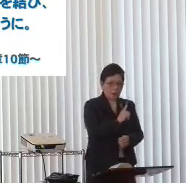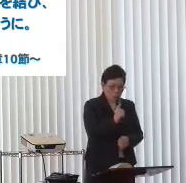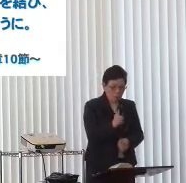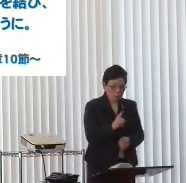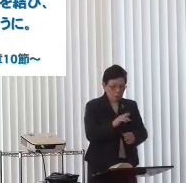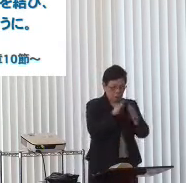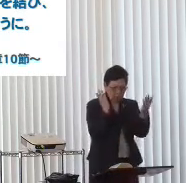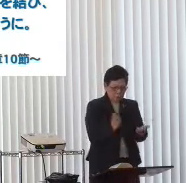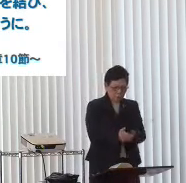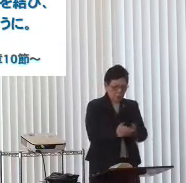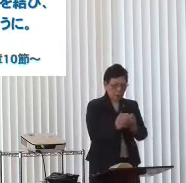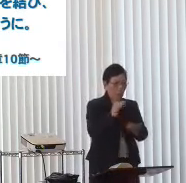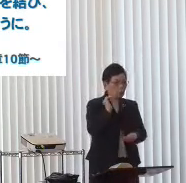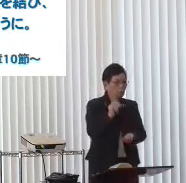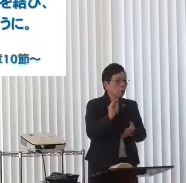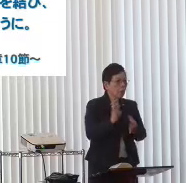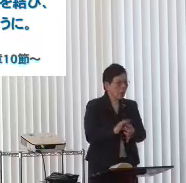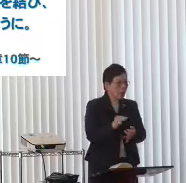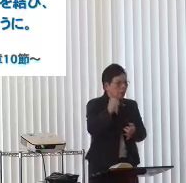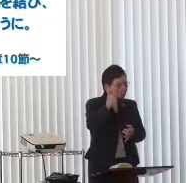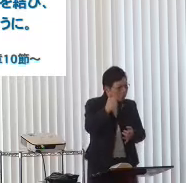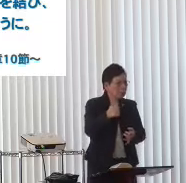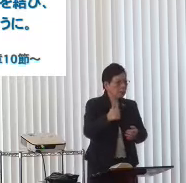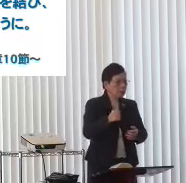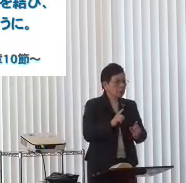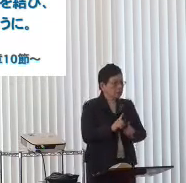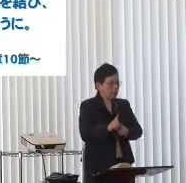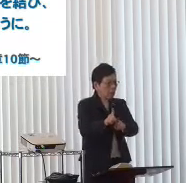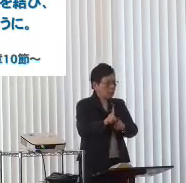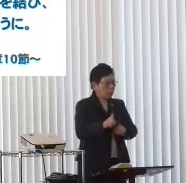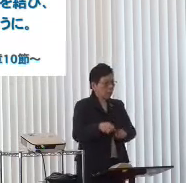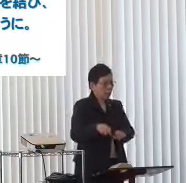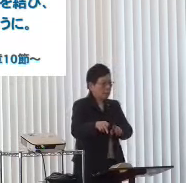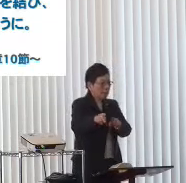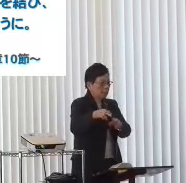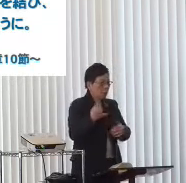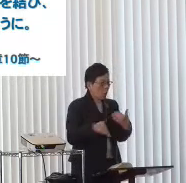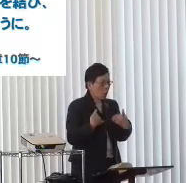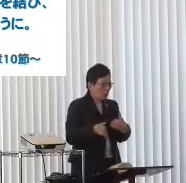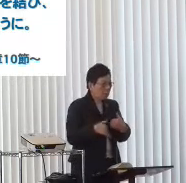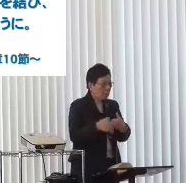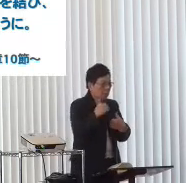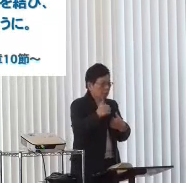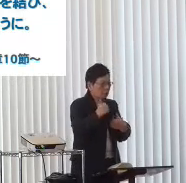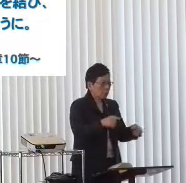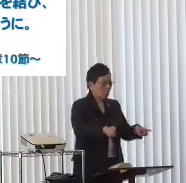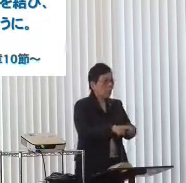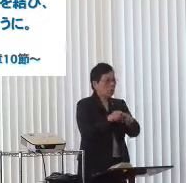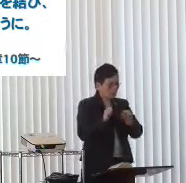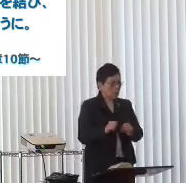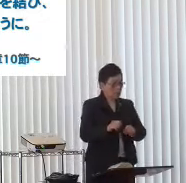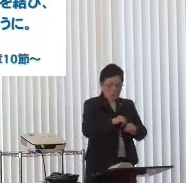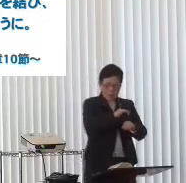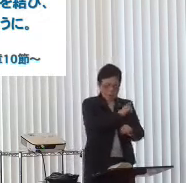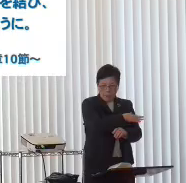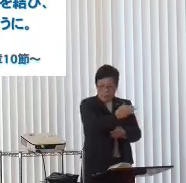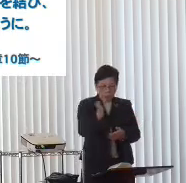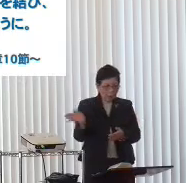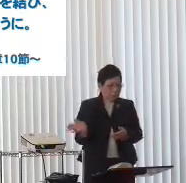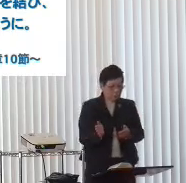で主に喜ばれるように主に従って歩み、あらゆる良い技を行って実を結